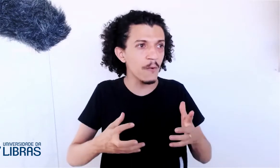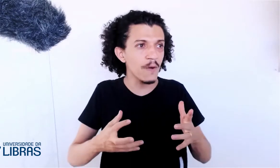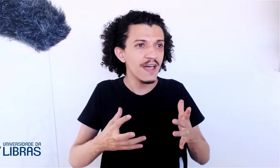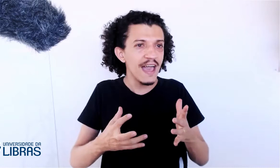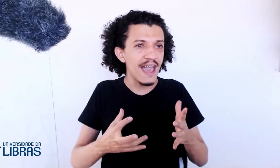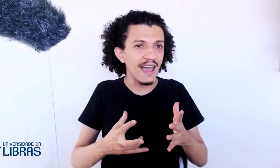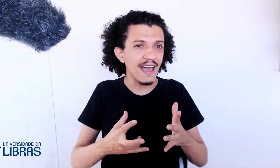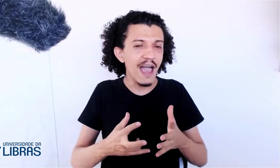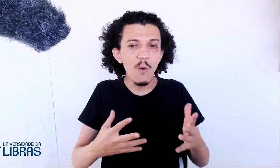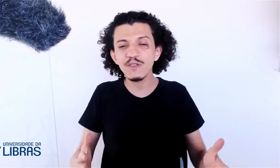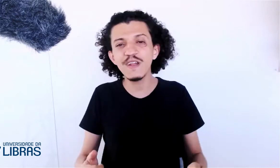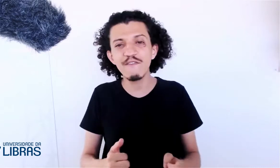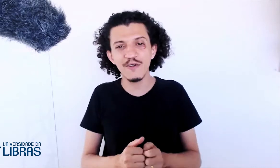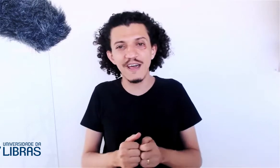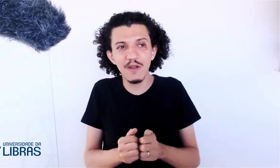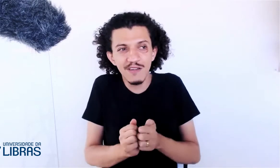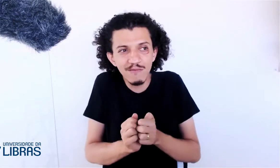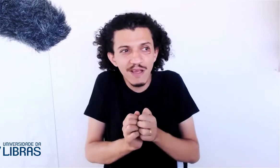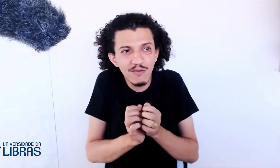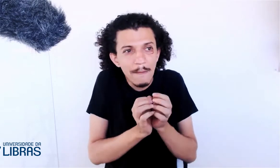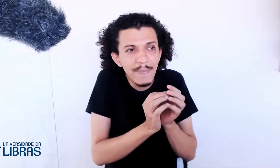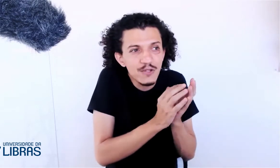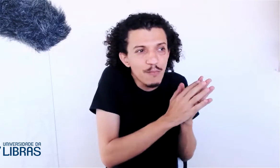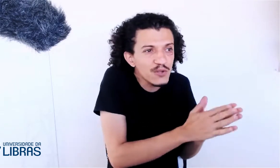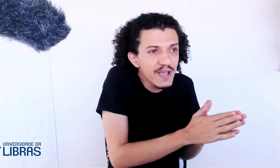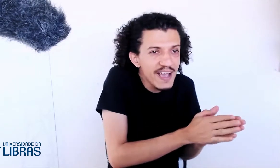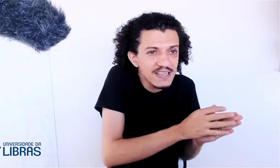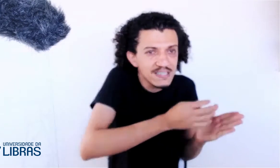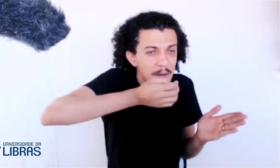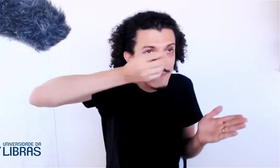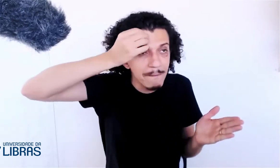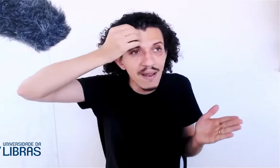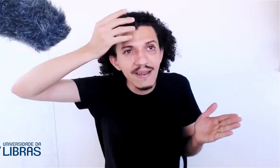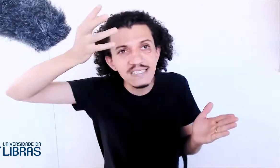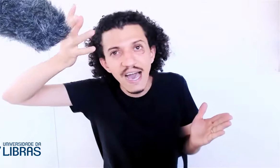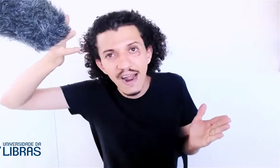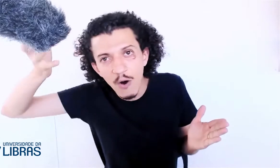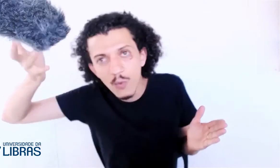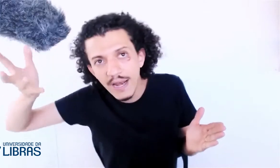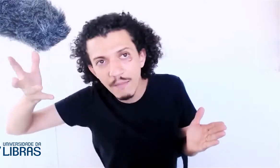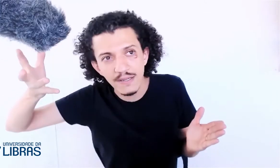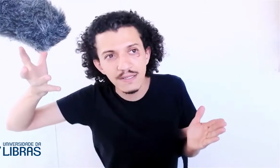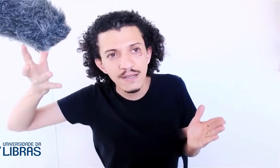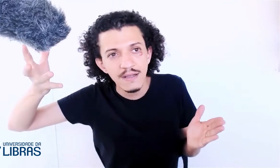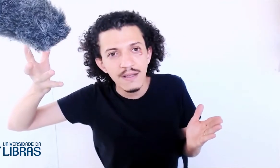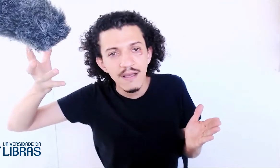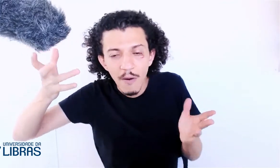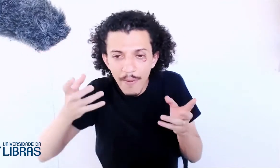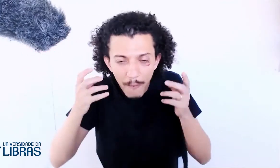Então, é um outro nível, né? Eu não dependo do português para planejar algo em Libras. Eu